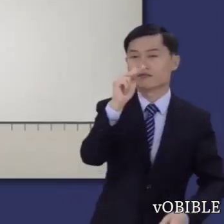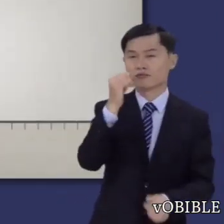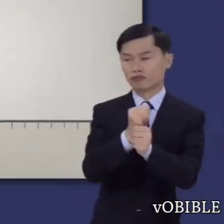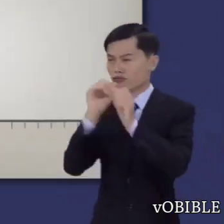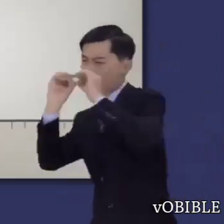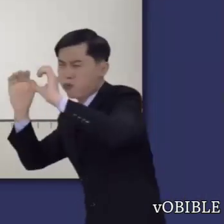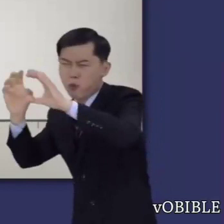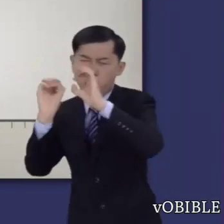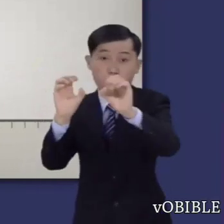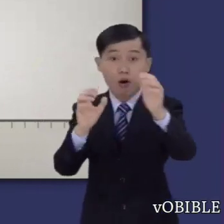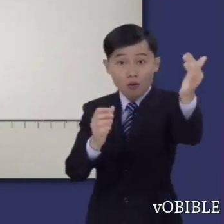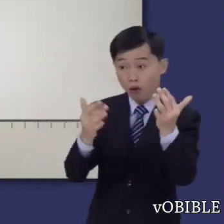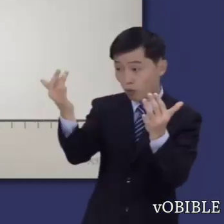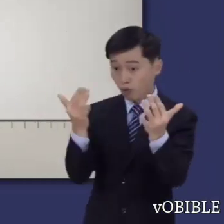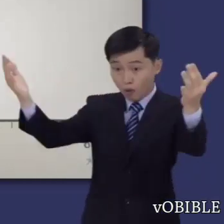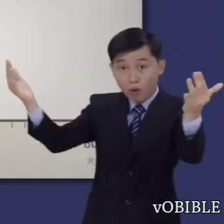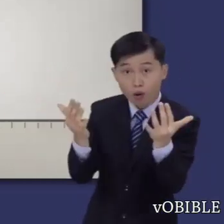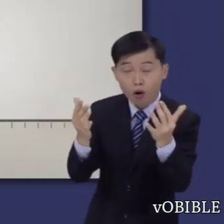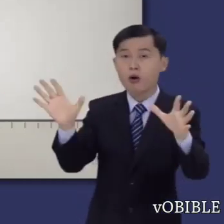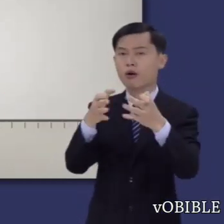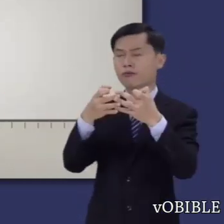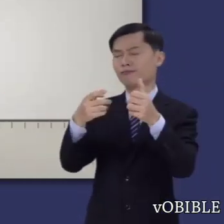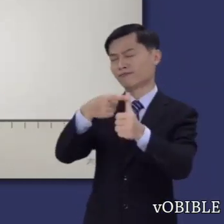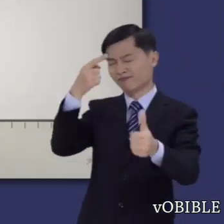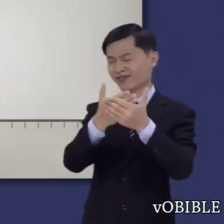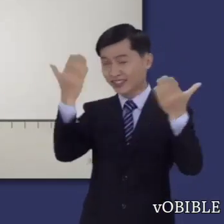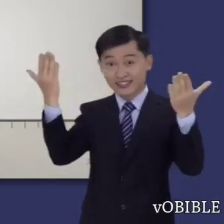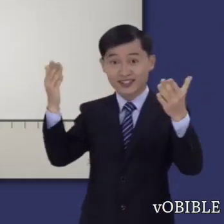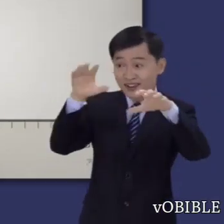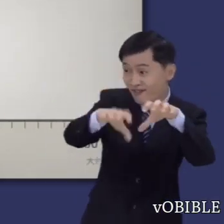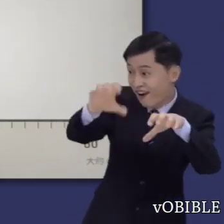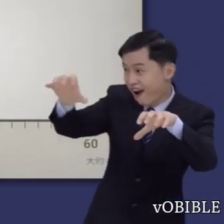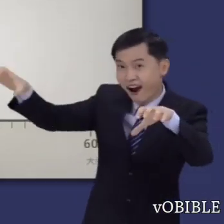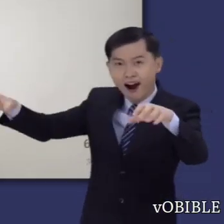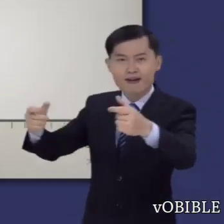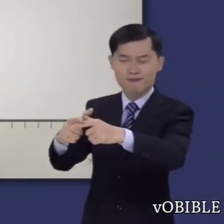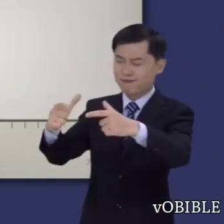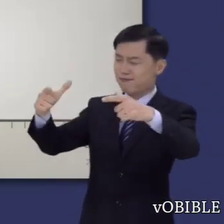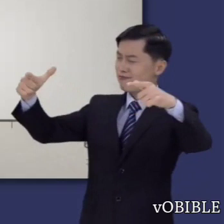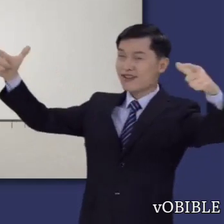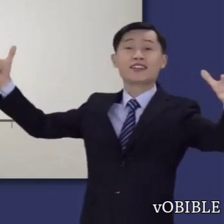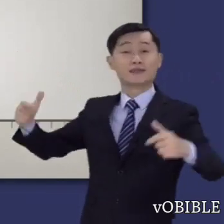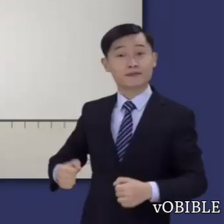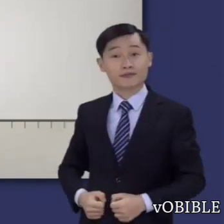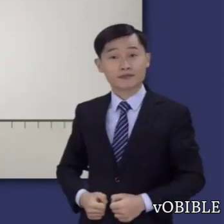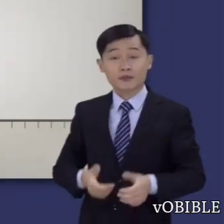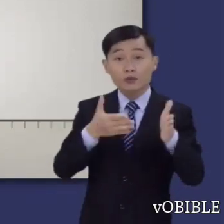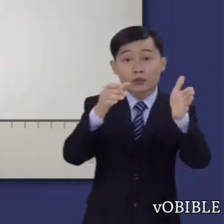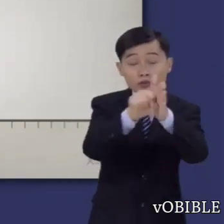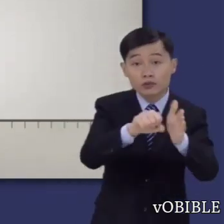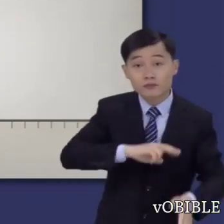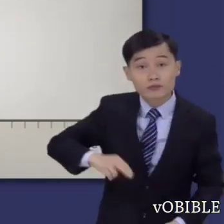路加在《使徒行传》中详细记下基督徒会众的开始，以及会众如何迅速扩展。